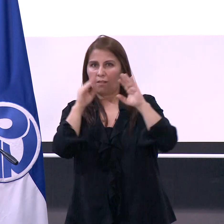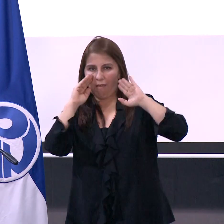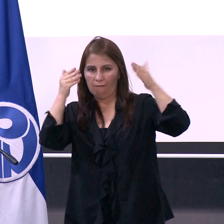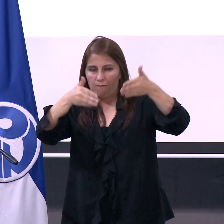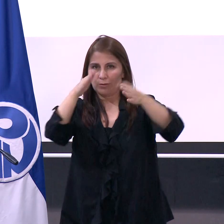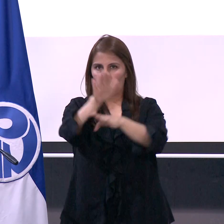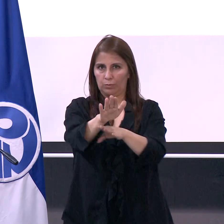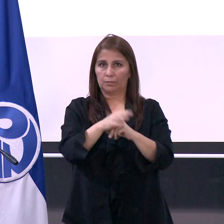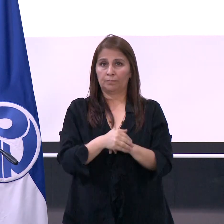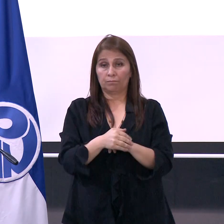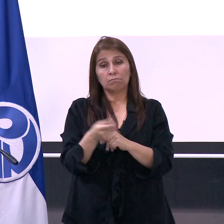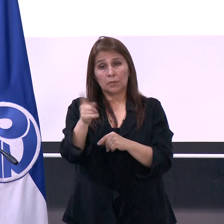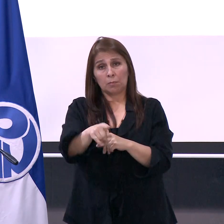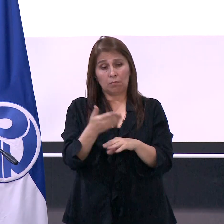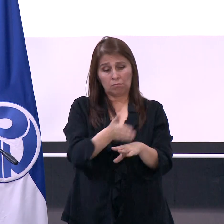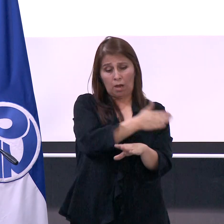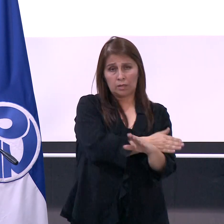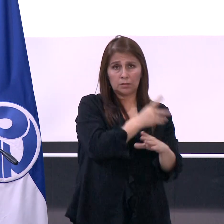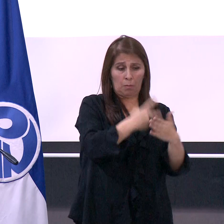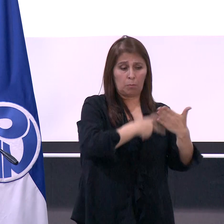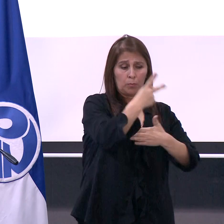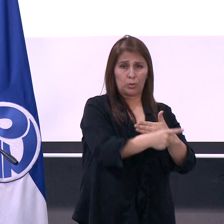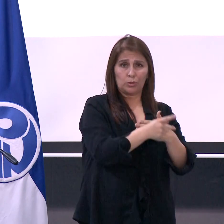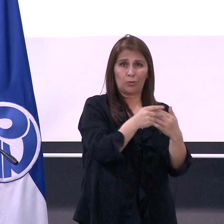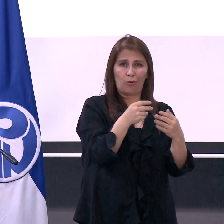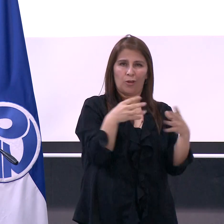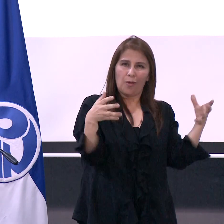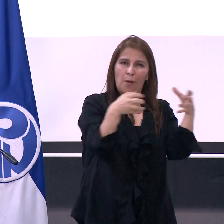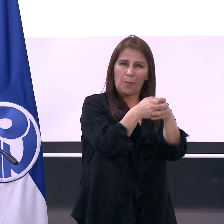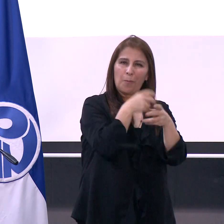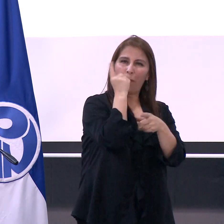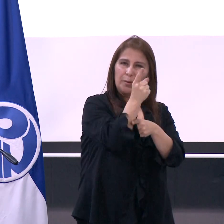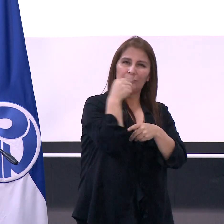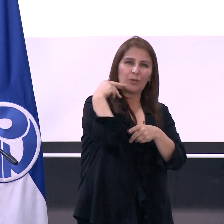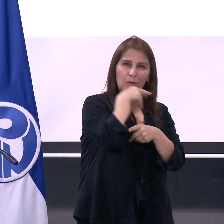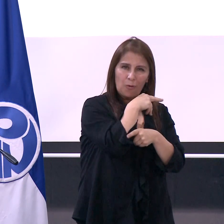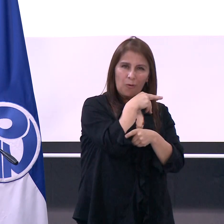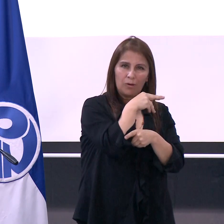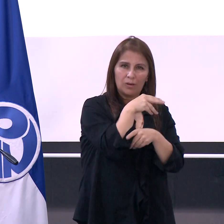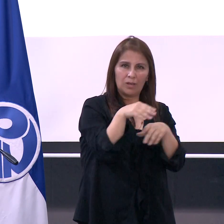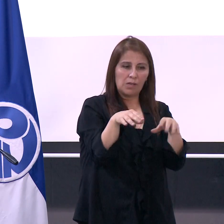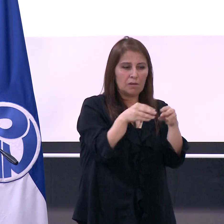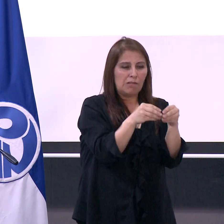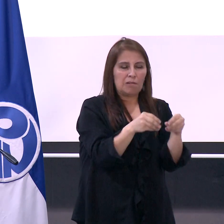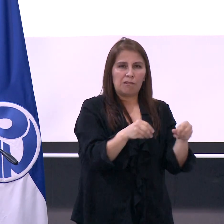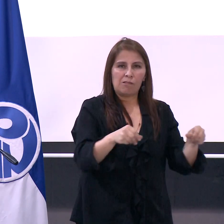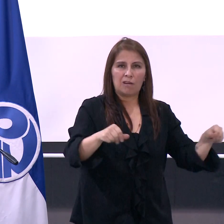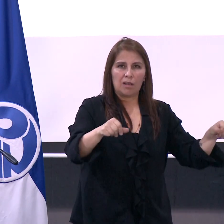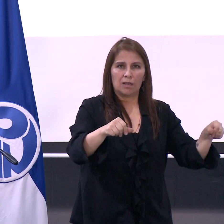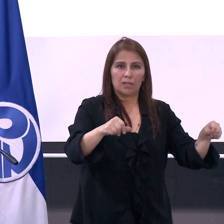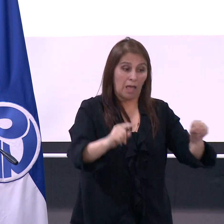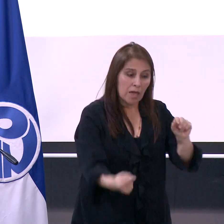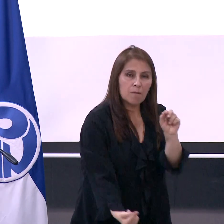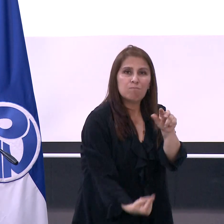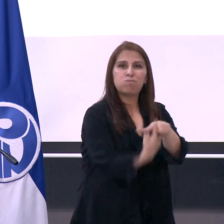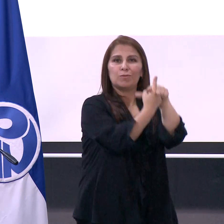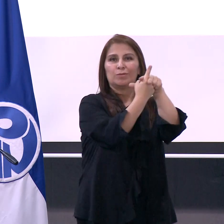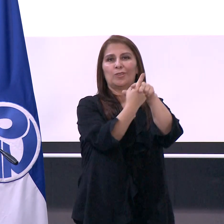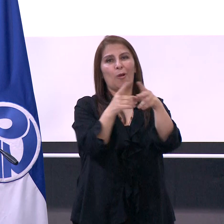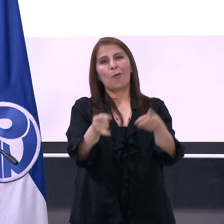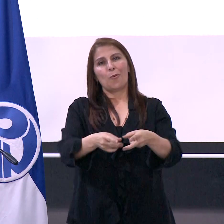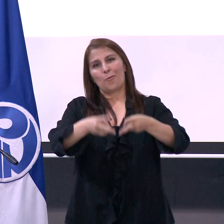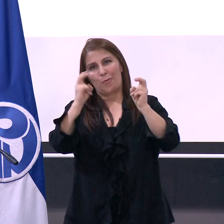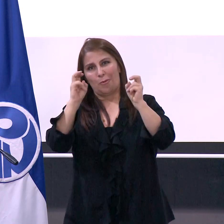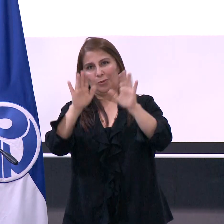levantaron sobre las ruinas de lo que fue el proyecto liberal que había girado en torno a la escuela normal superior con lo que podemos afirmar que no hay